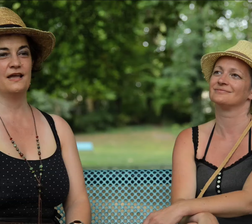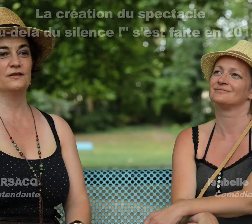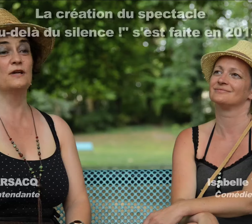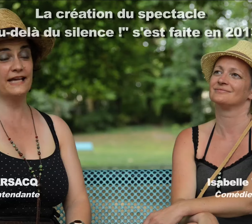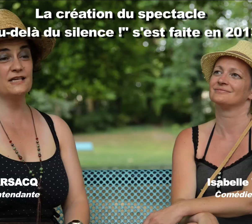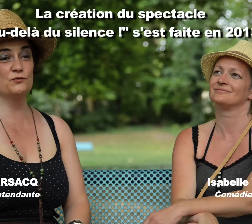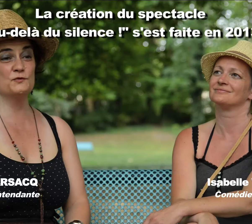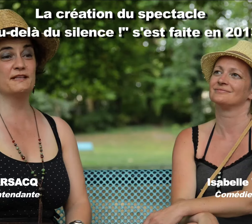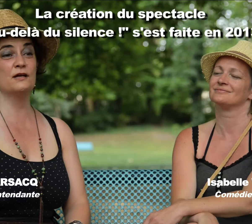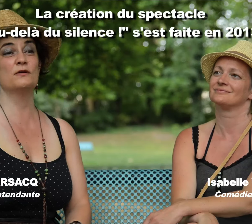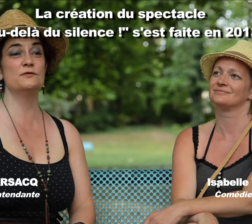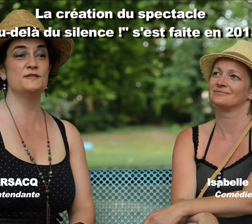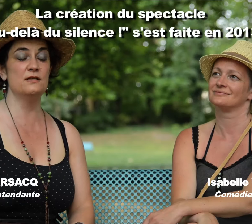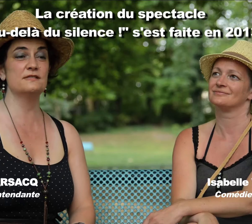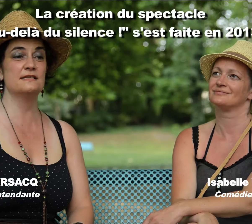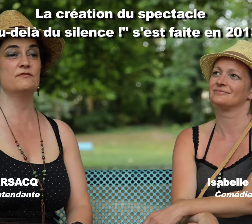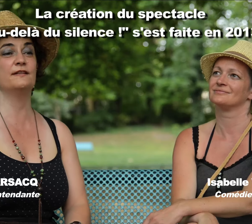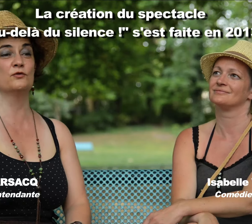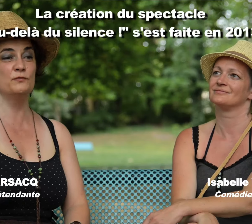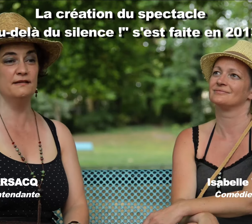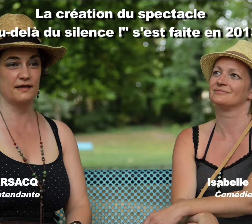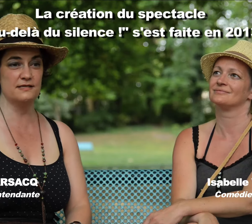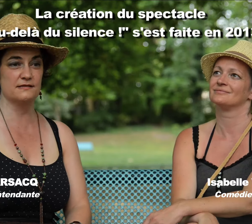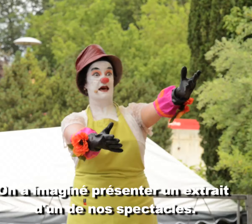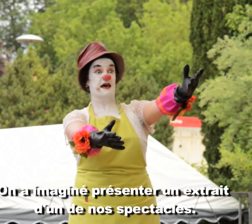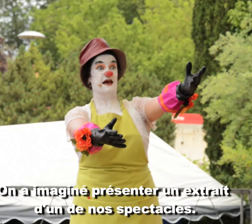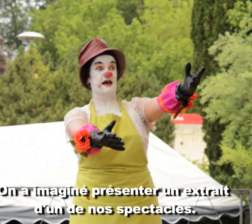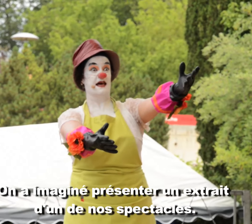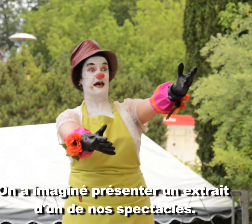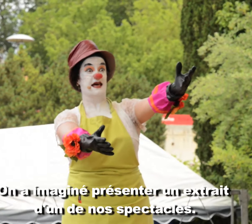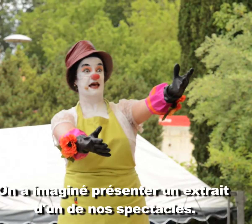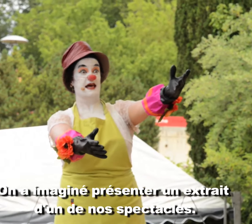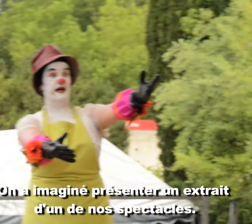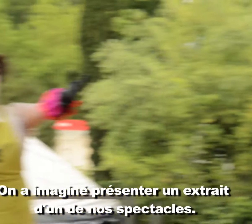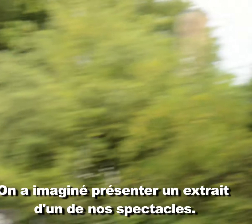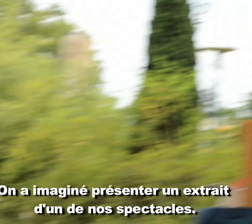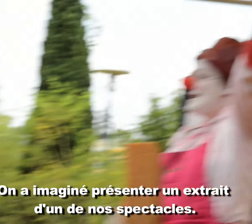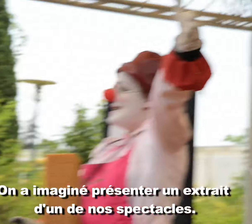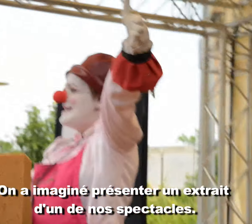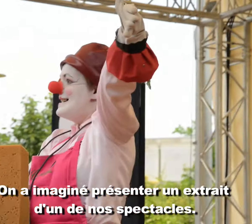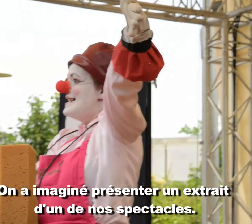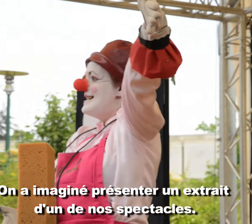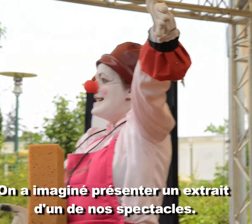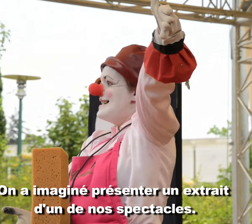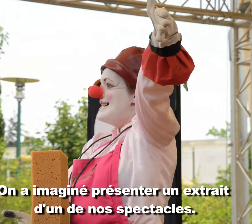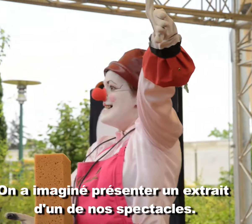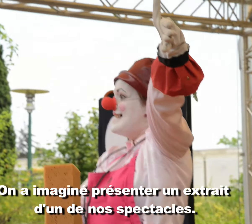La création du spectacle Au-delà du silence s'est faite en 2013 et on a imaginé présenter un extrait